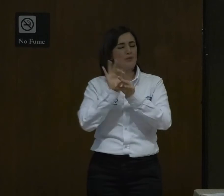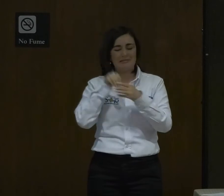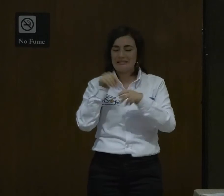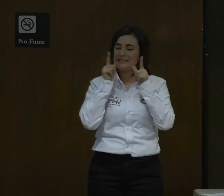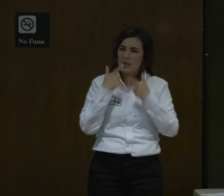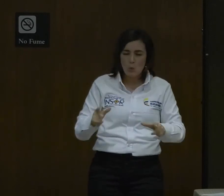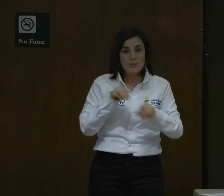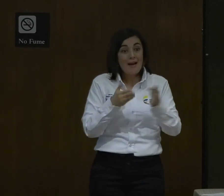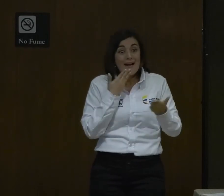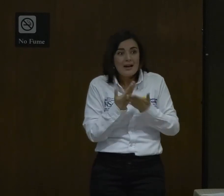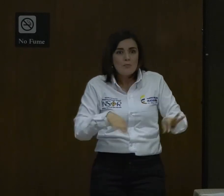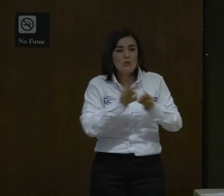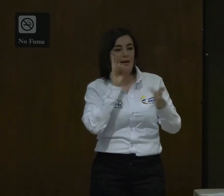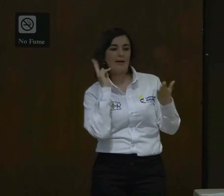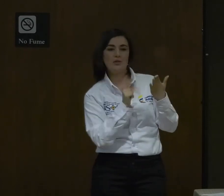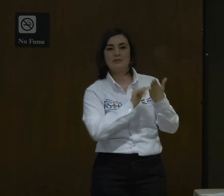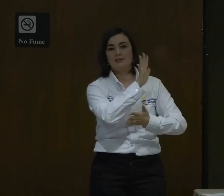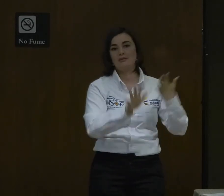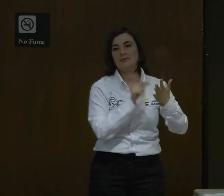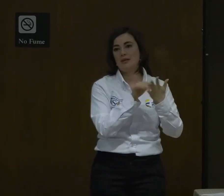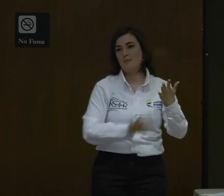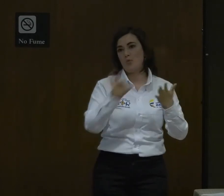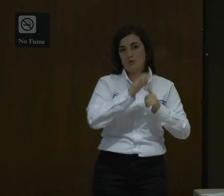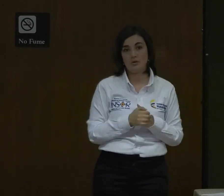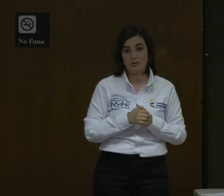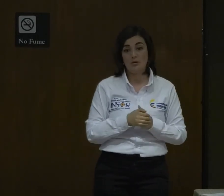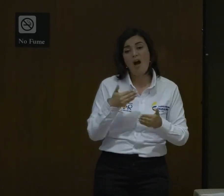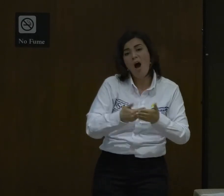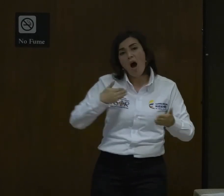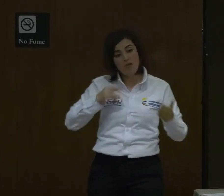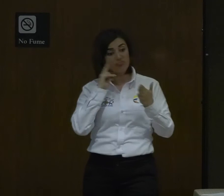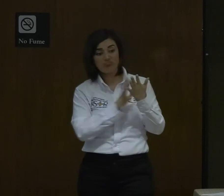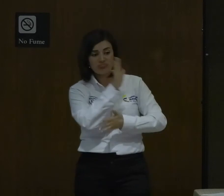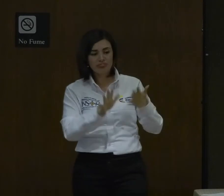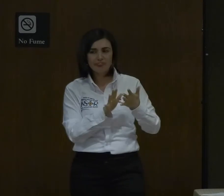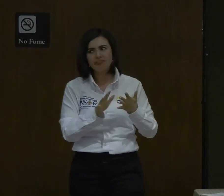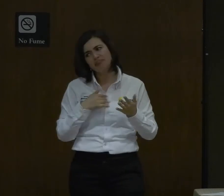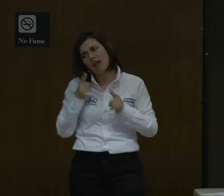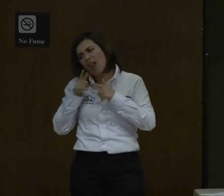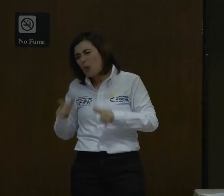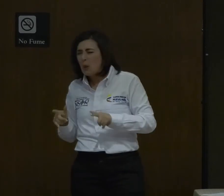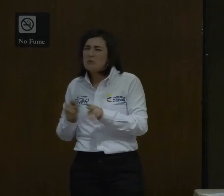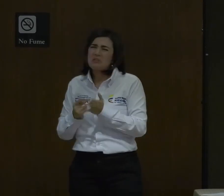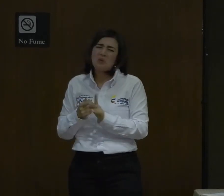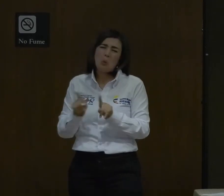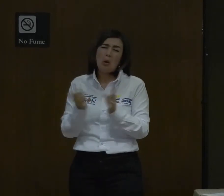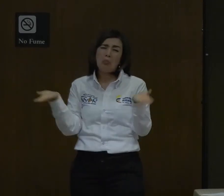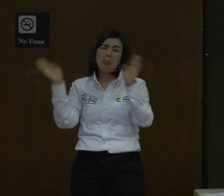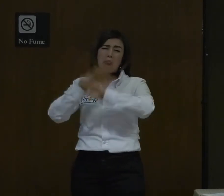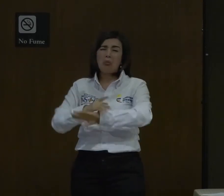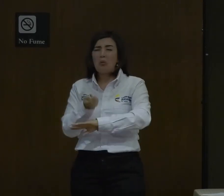Se puede decir que antes de que se reconocieran las lenguas de señas, el campo de la lingüística andaba en tinieblas, o